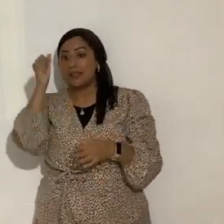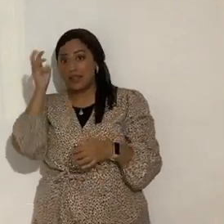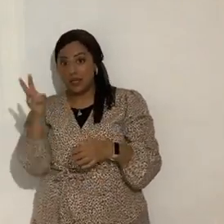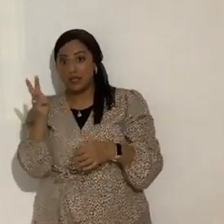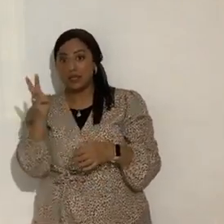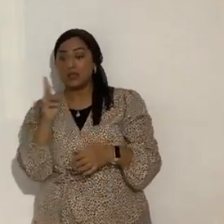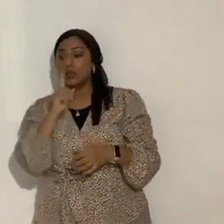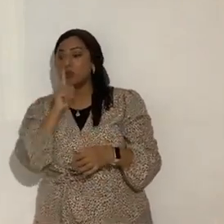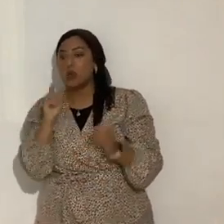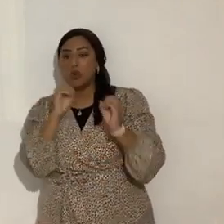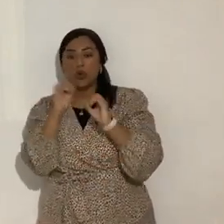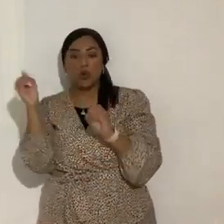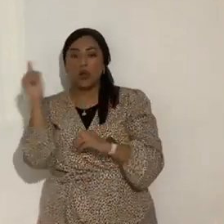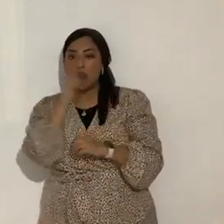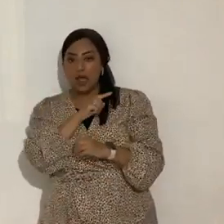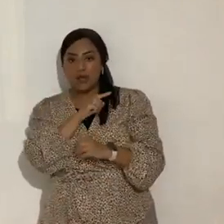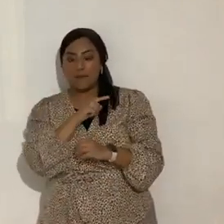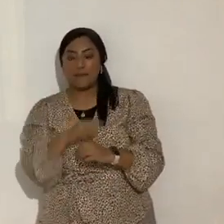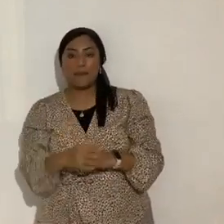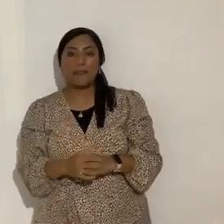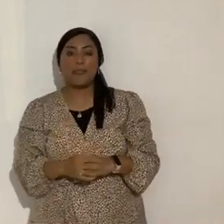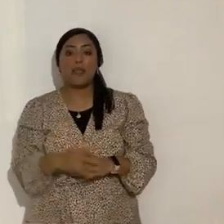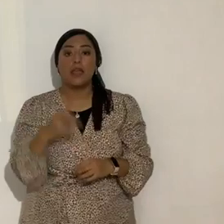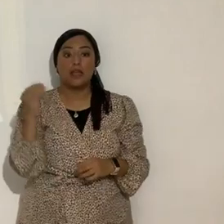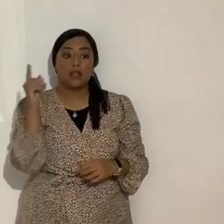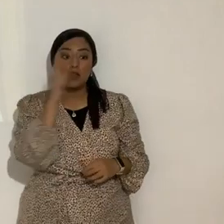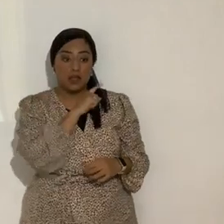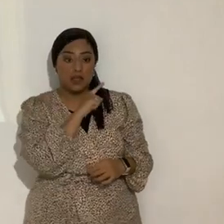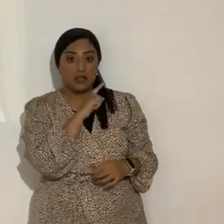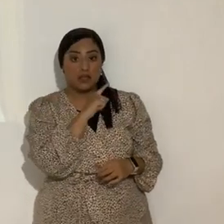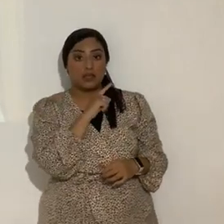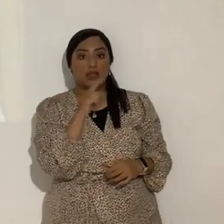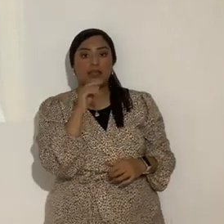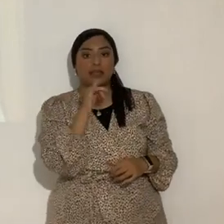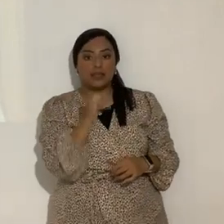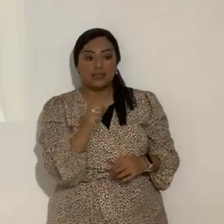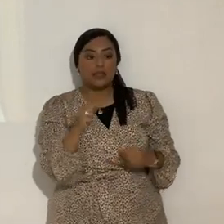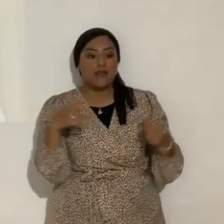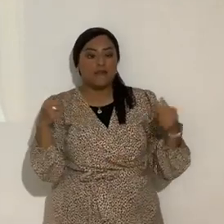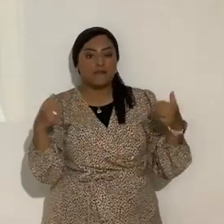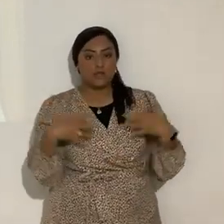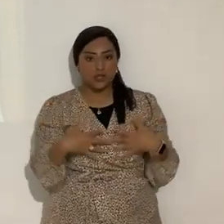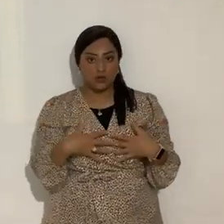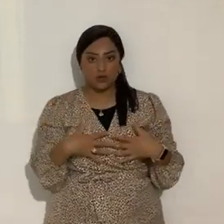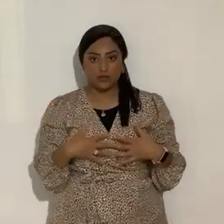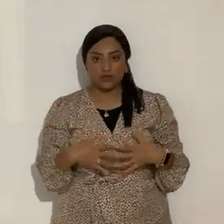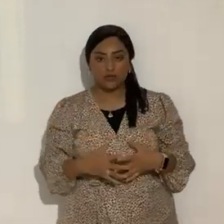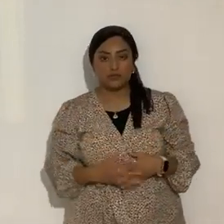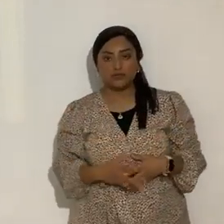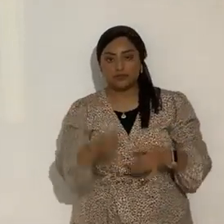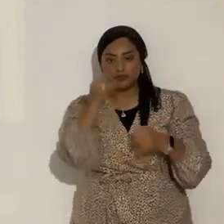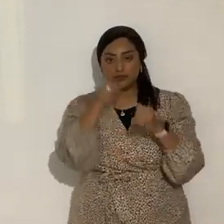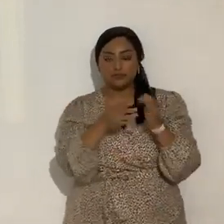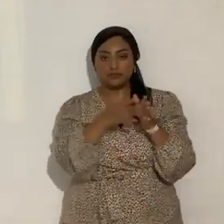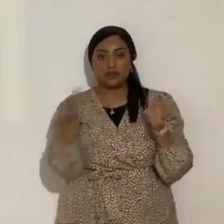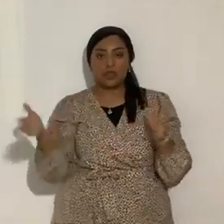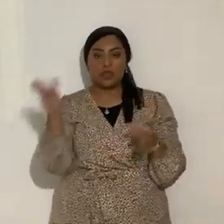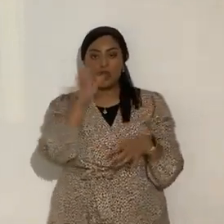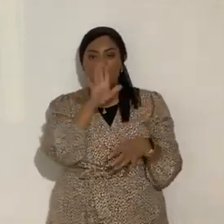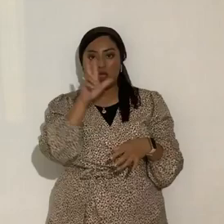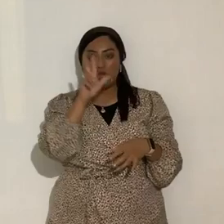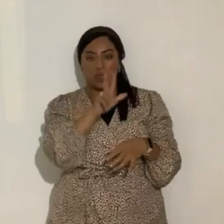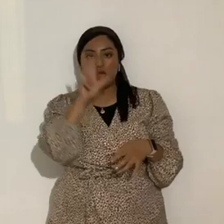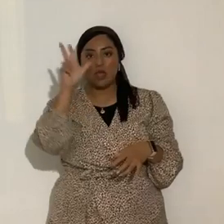cabe mentira, porque ese es el diablo. Y la mentira es el miedo infundado. Recta final 39 para